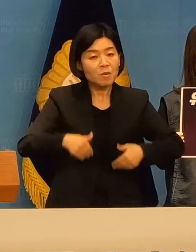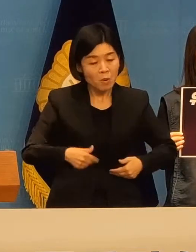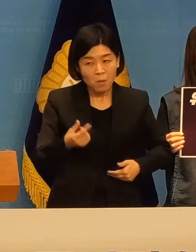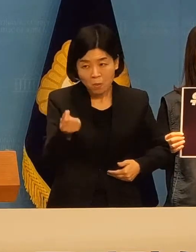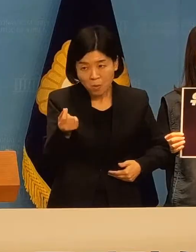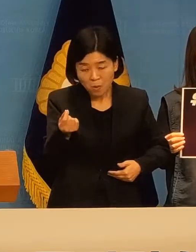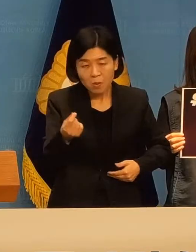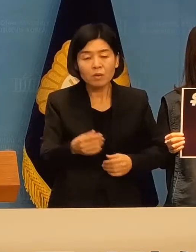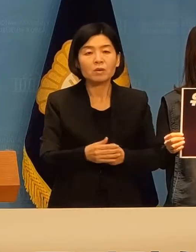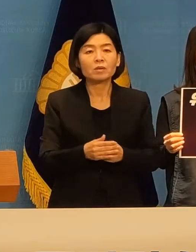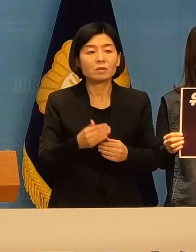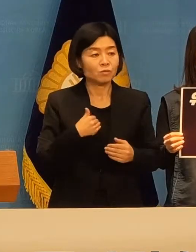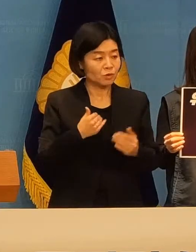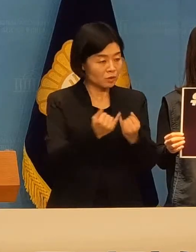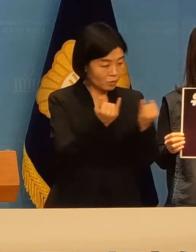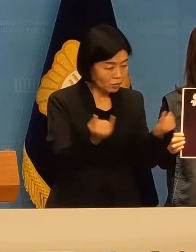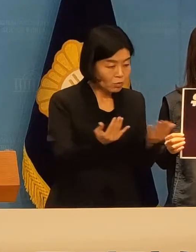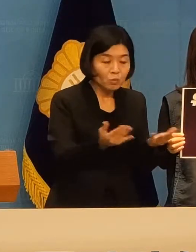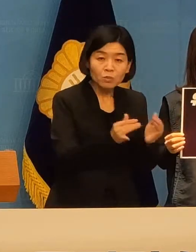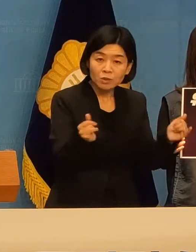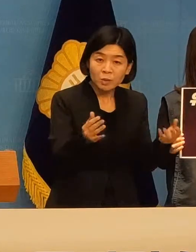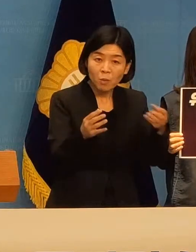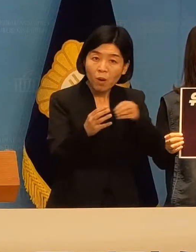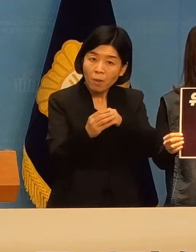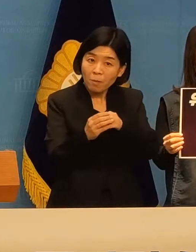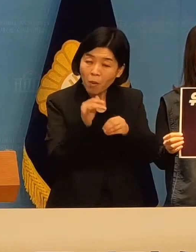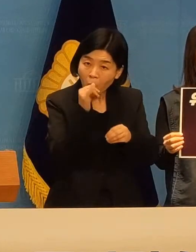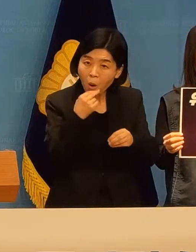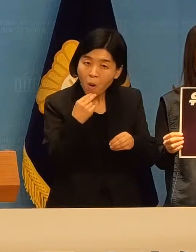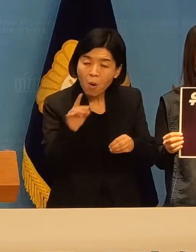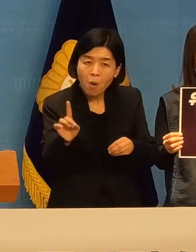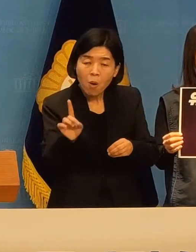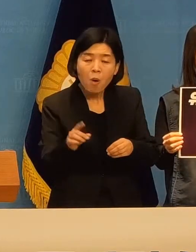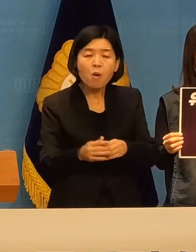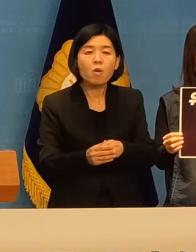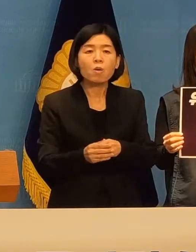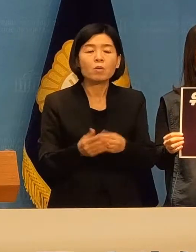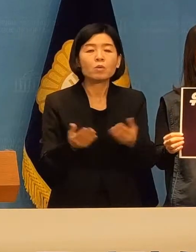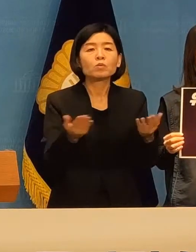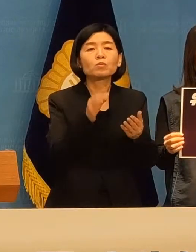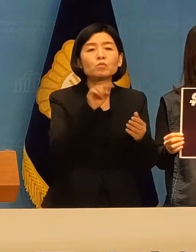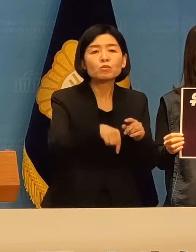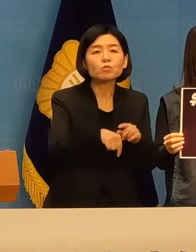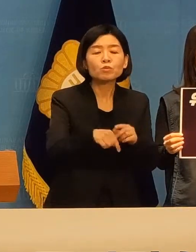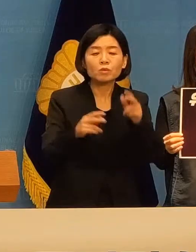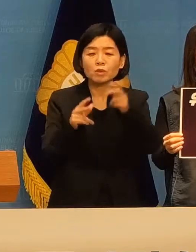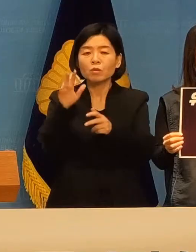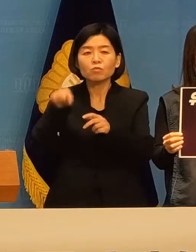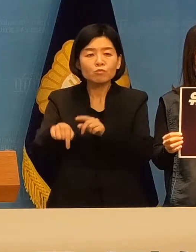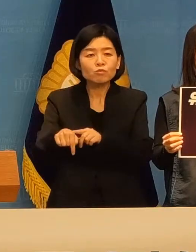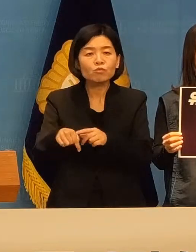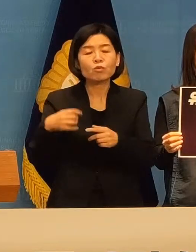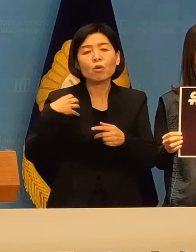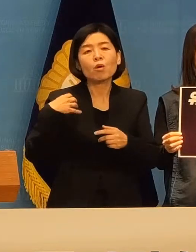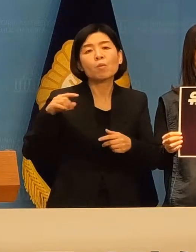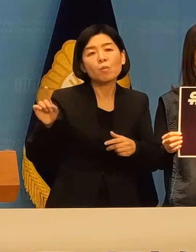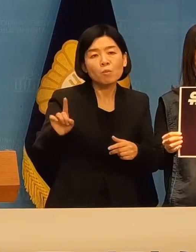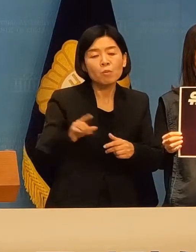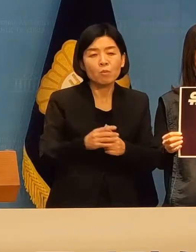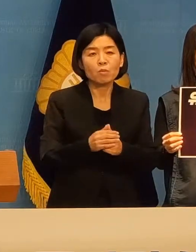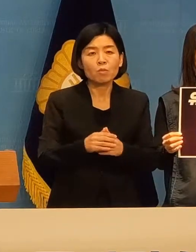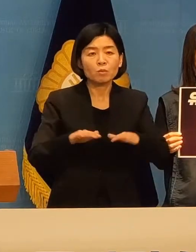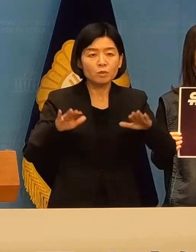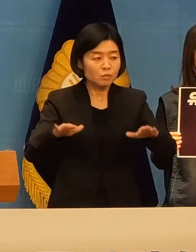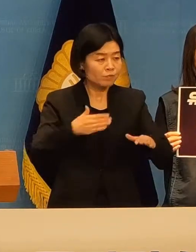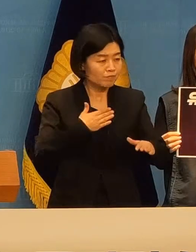우리 노동자들은 있습니까? 노동부 산업부는 무엇을 하고 계십니까? 지금 당장 우리의